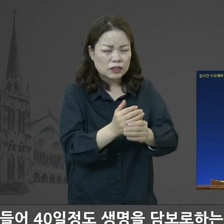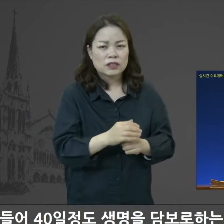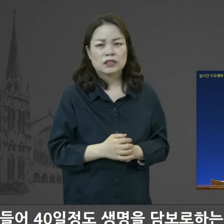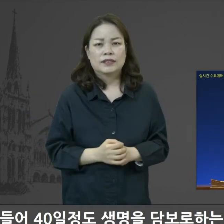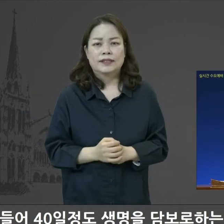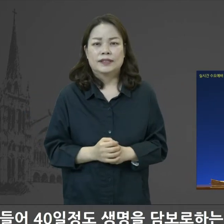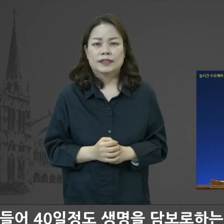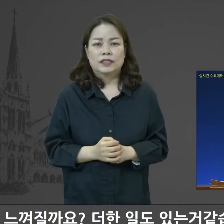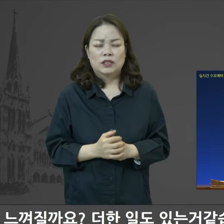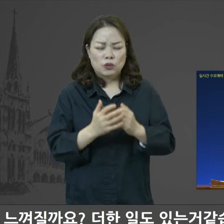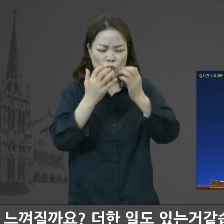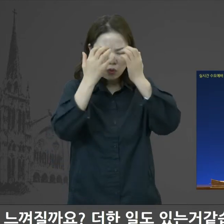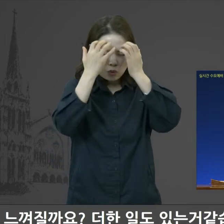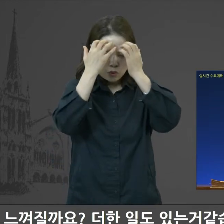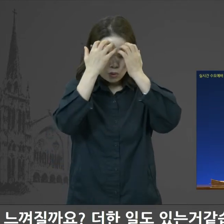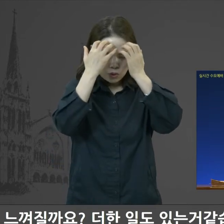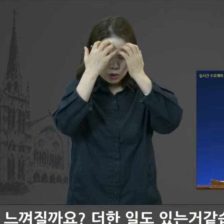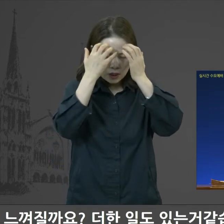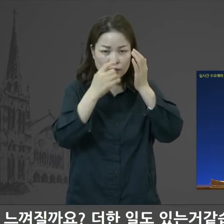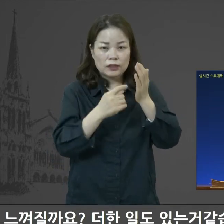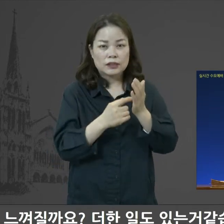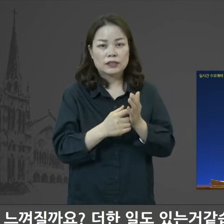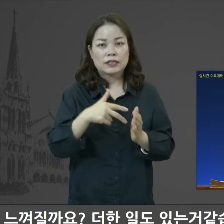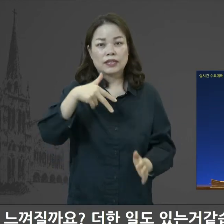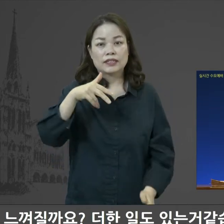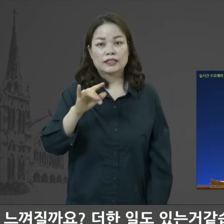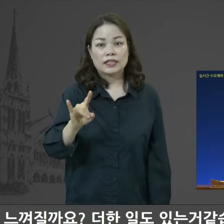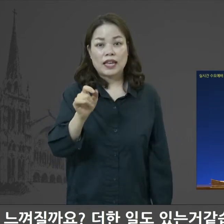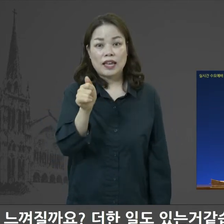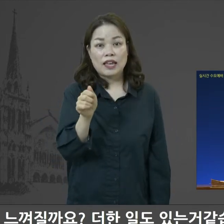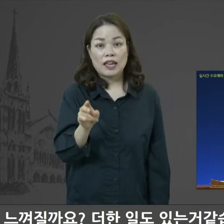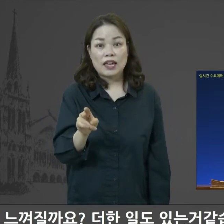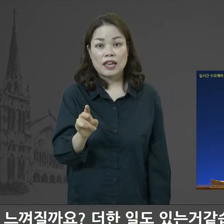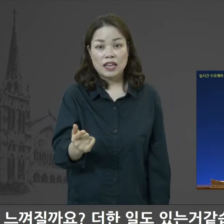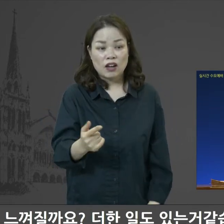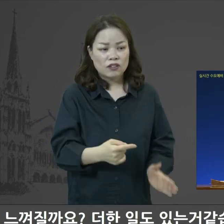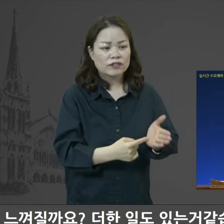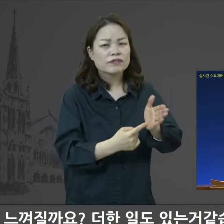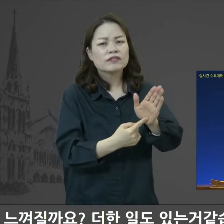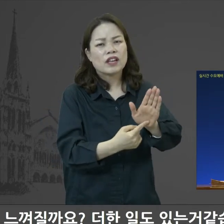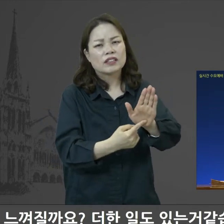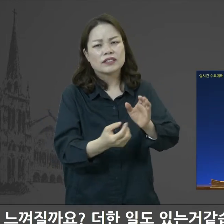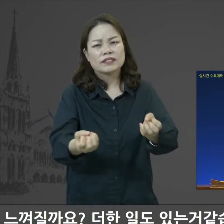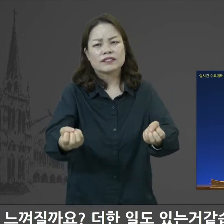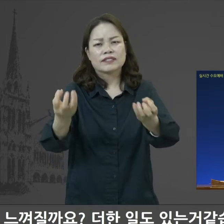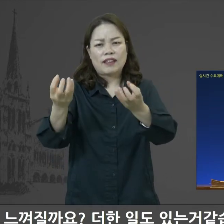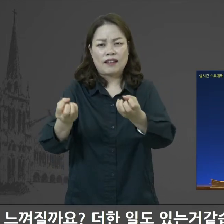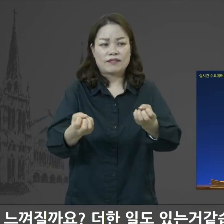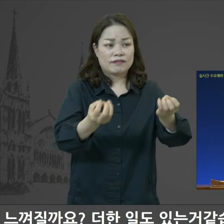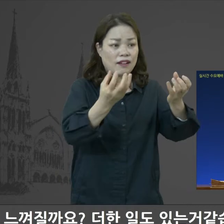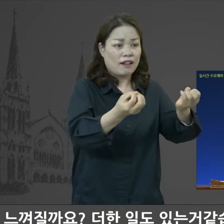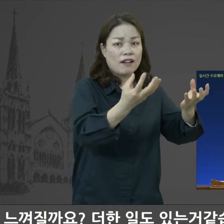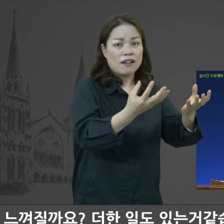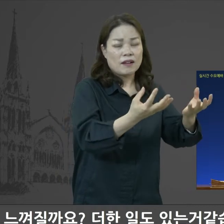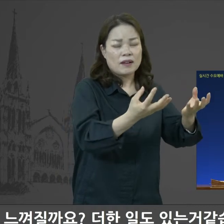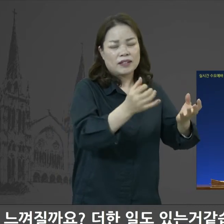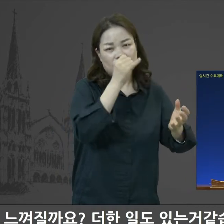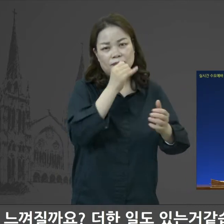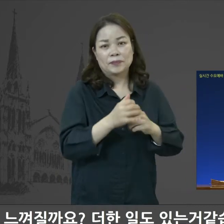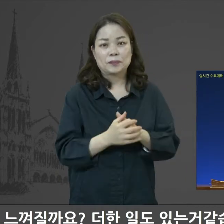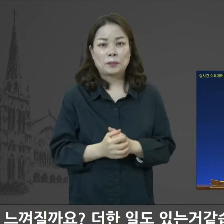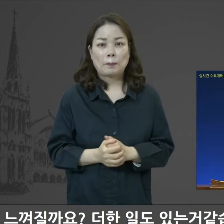이른바 고난 재현 행사들이 있습니다. 이맘때가 되면은 좀 많이 이제 진행이